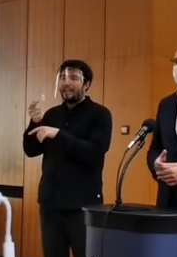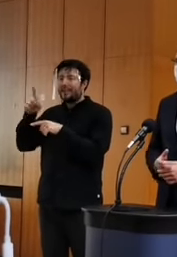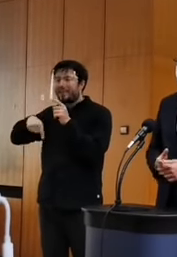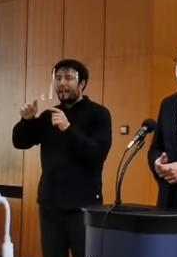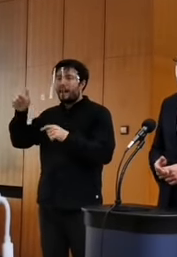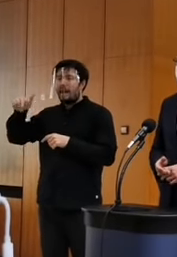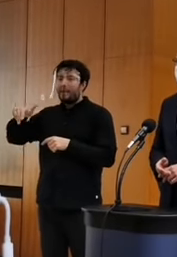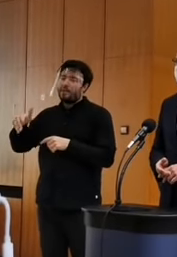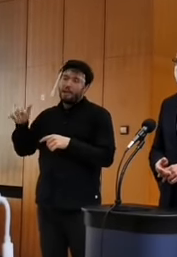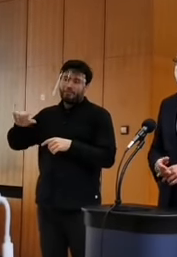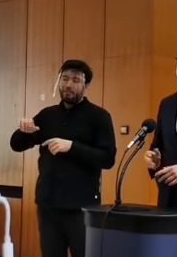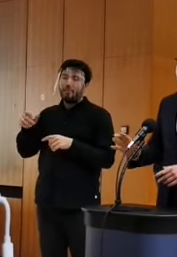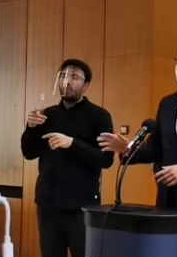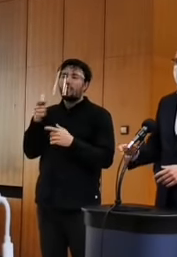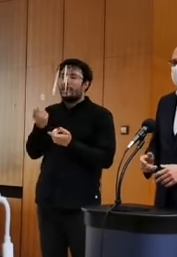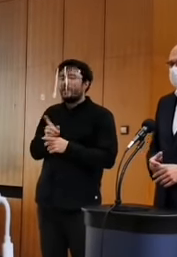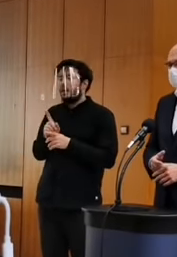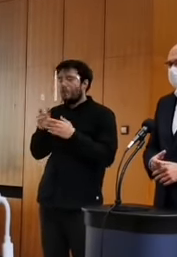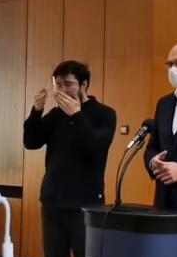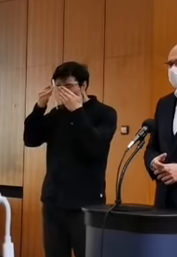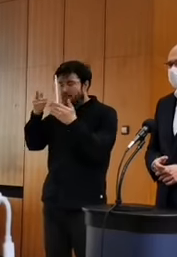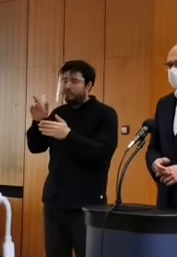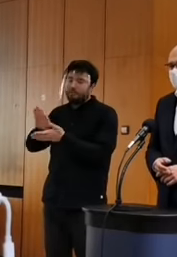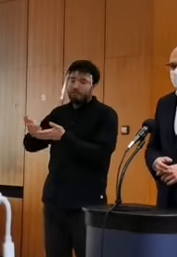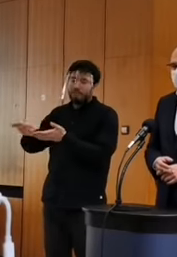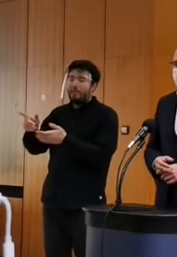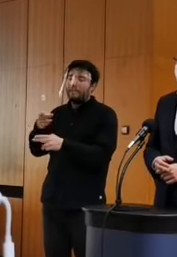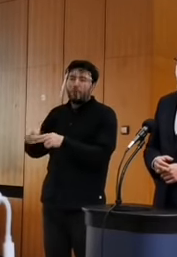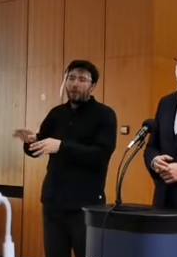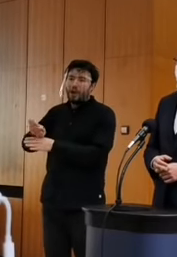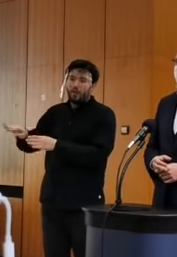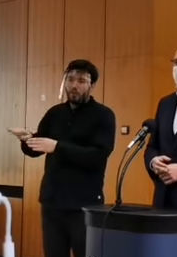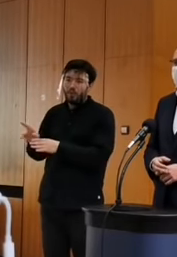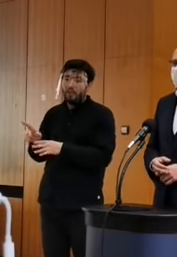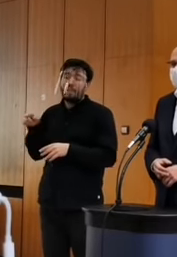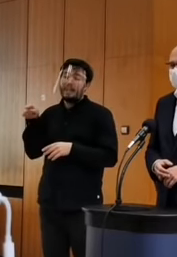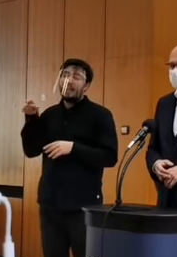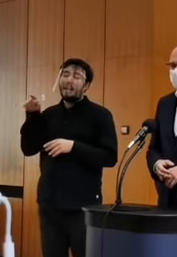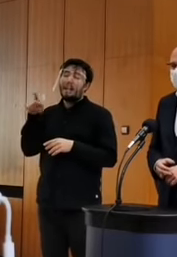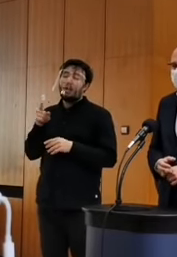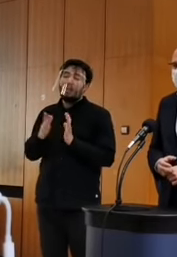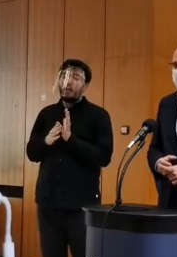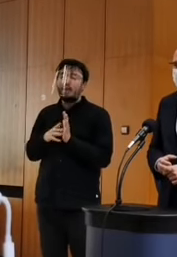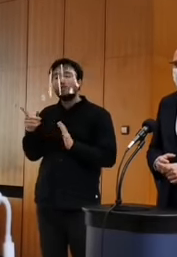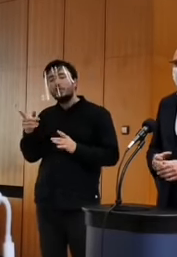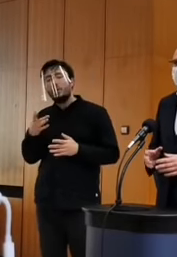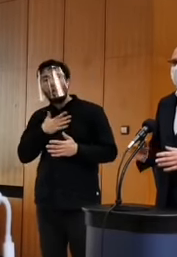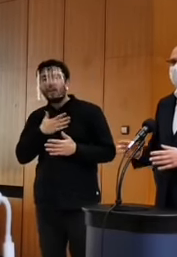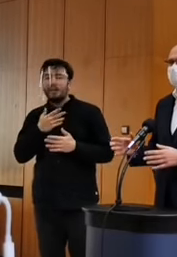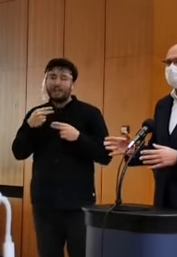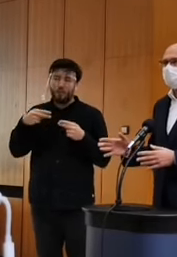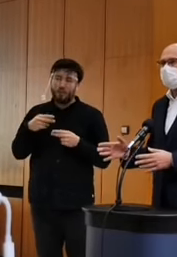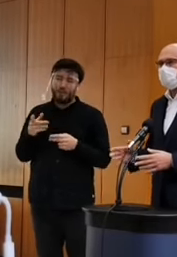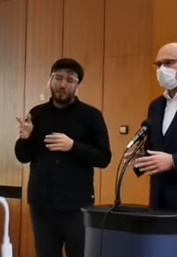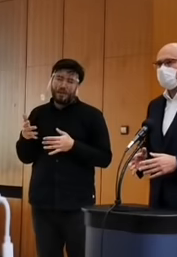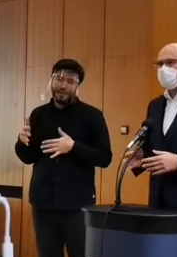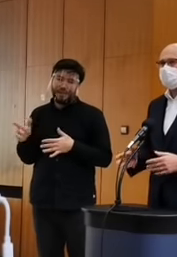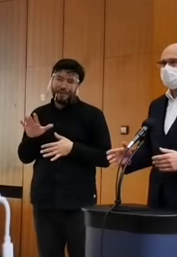zmysel zatvárať pred tým oči a tváriť sa, že všetko je v poriadku. Tam neprejavil vôľu na takúto tému diskutovať, ale ďalej